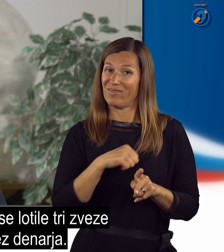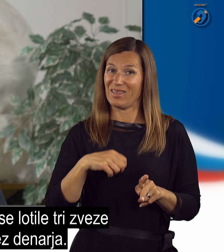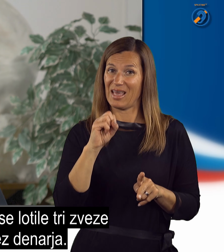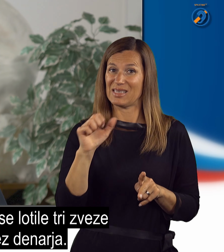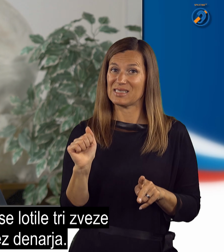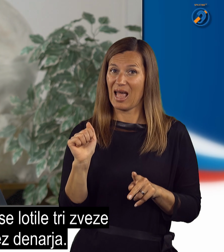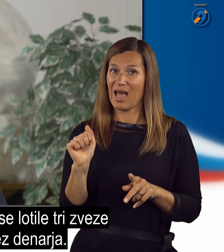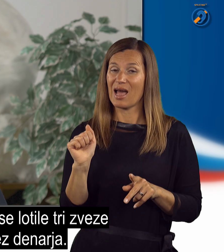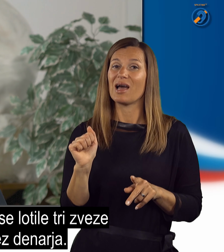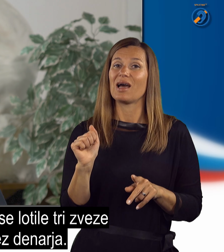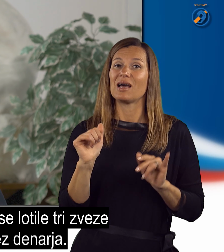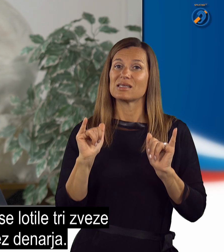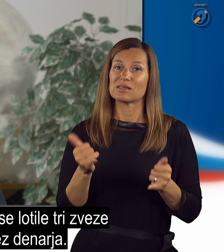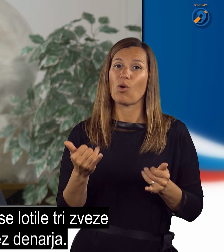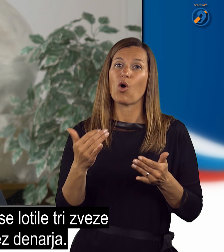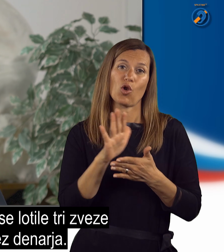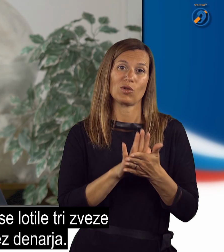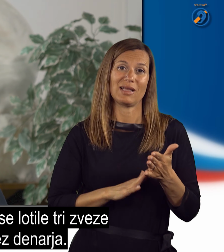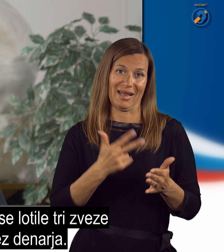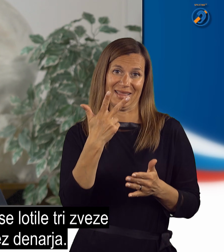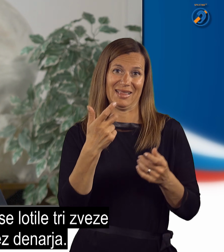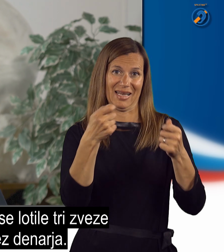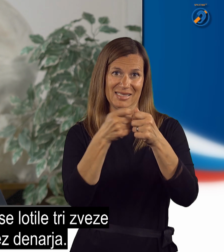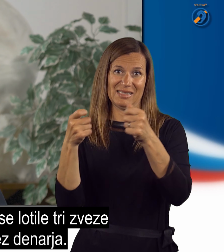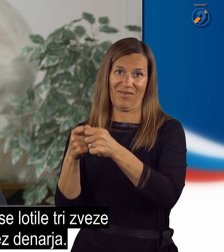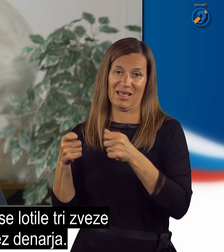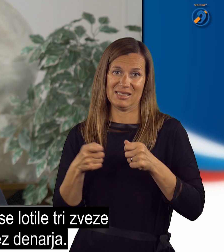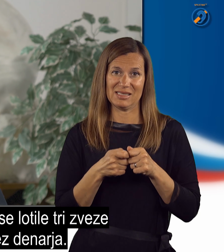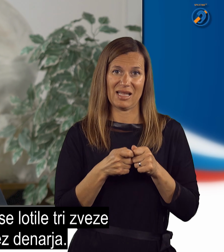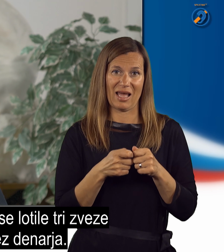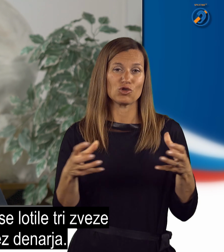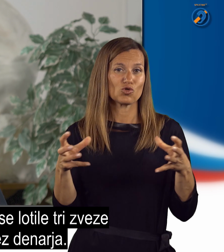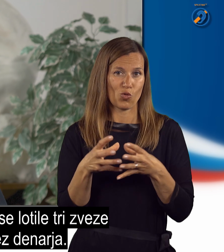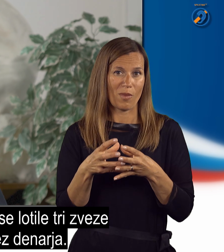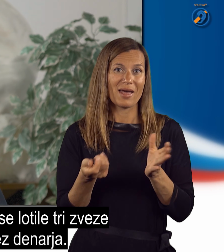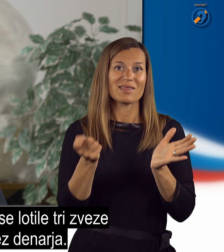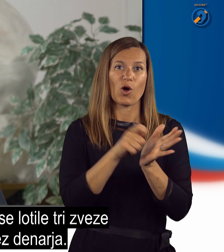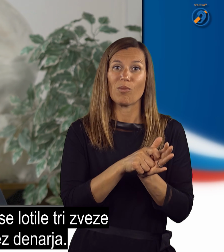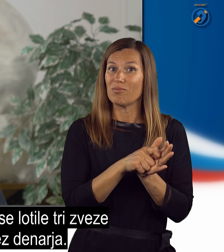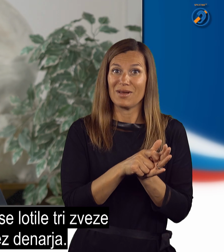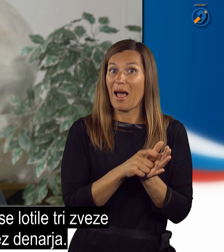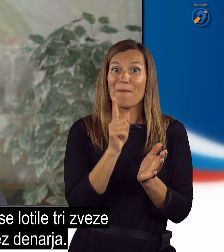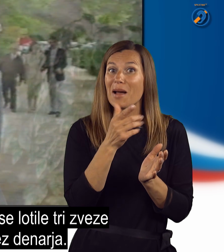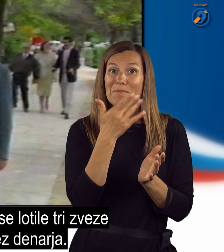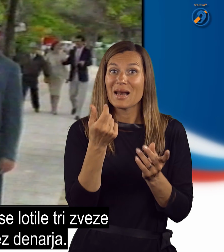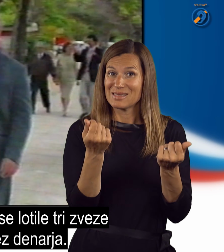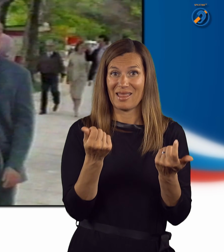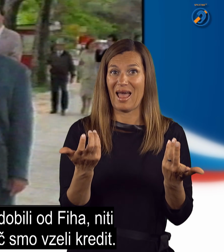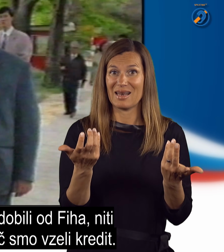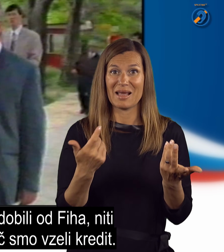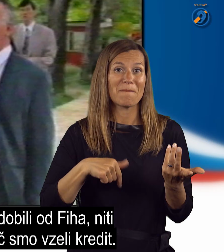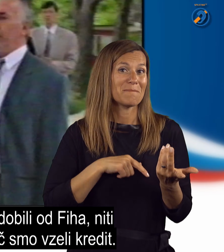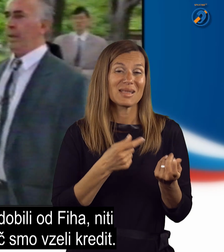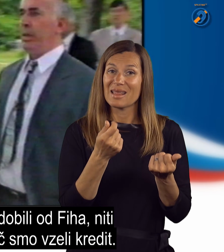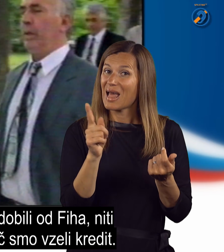Fjesi smo se lotili tri zveze na kupa brez denarja.